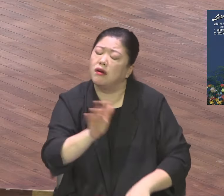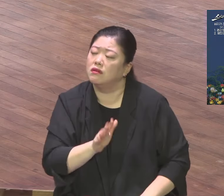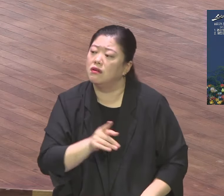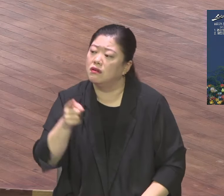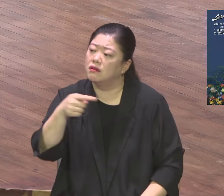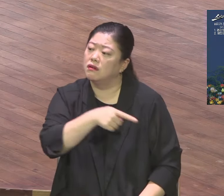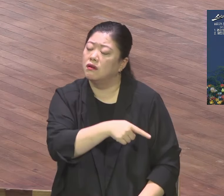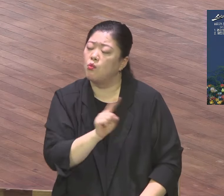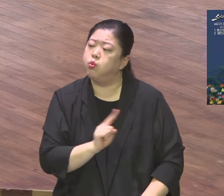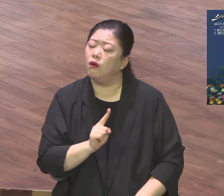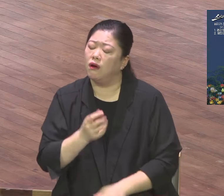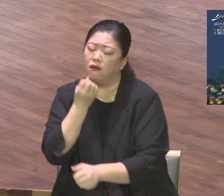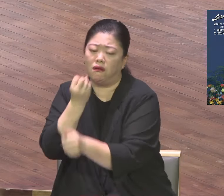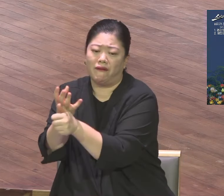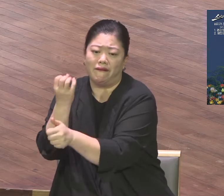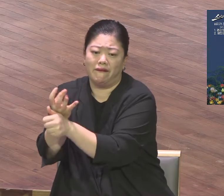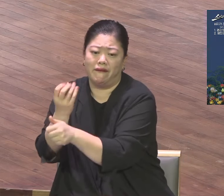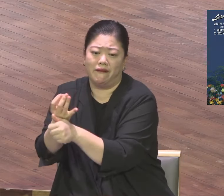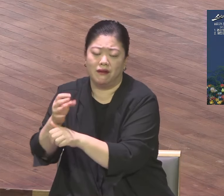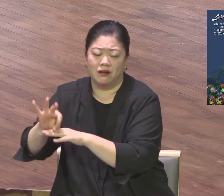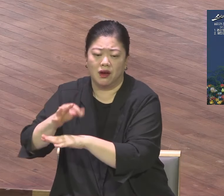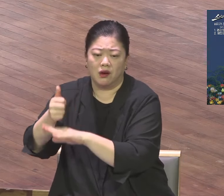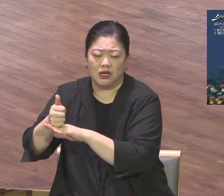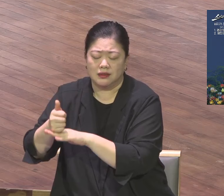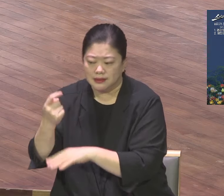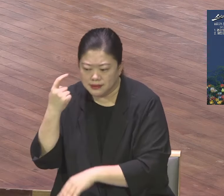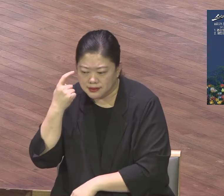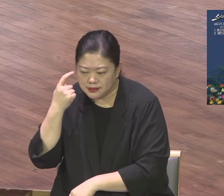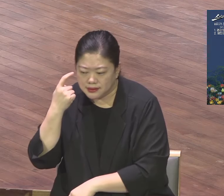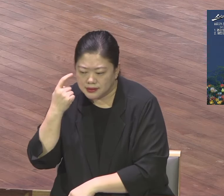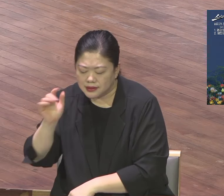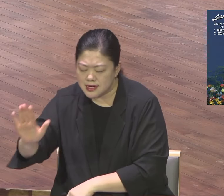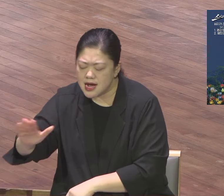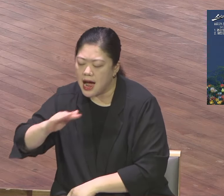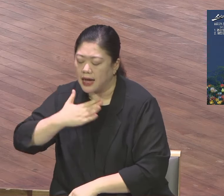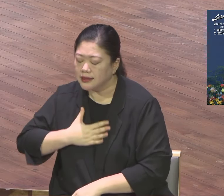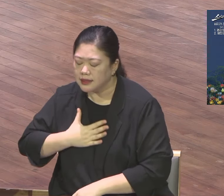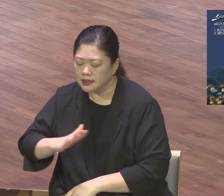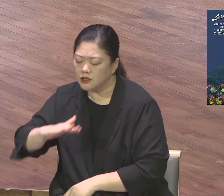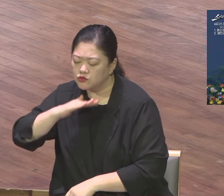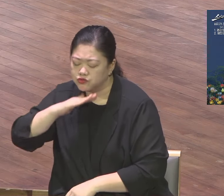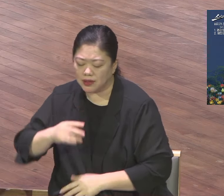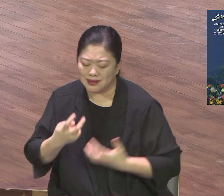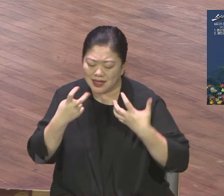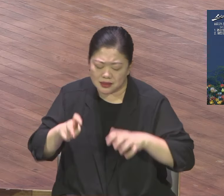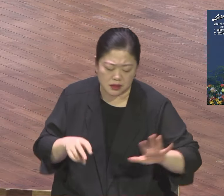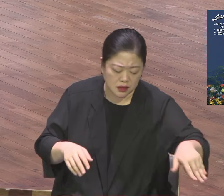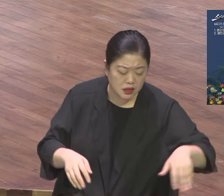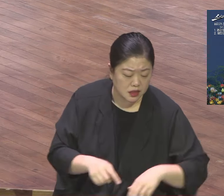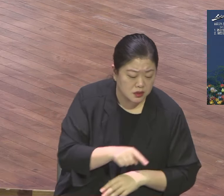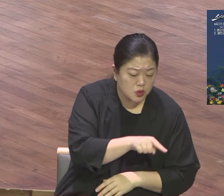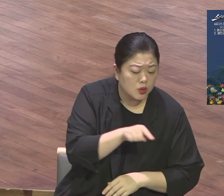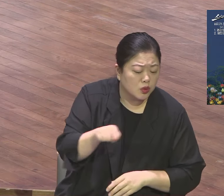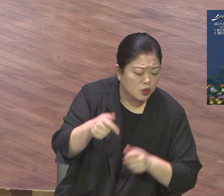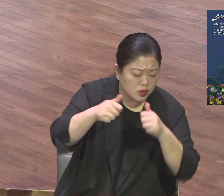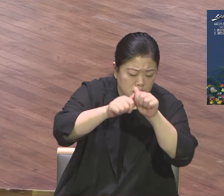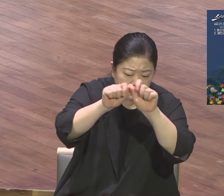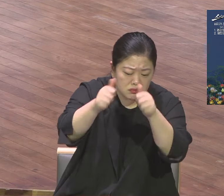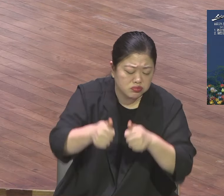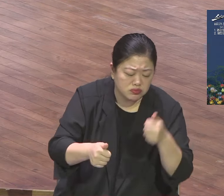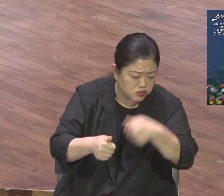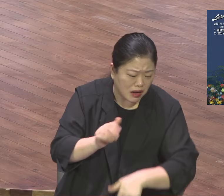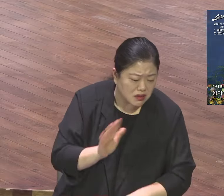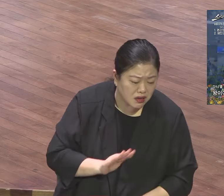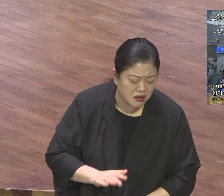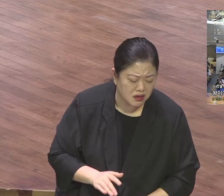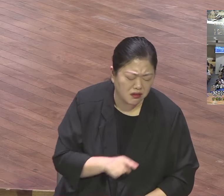내가 없는 걸 해줄게. 이때 그들이 고백을 합니다. 다니엘서 3장 17절로